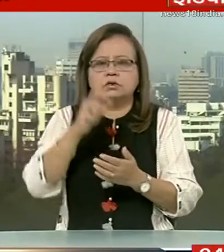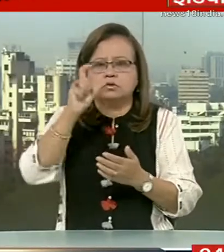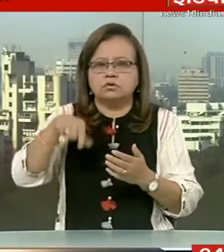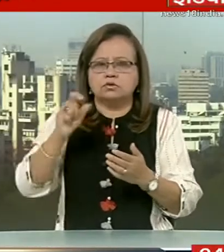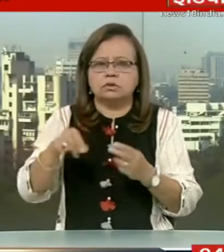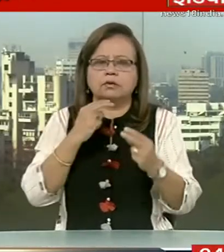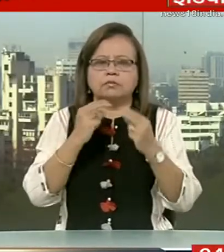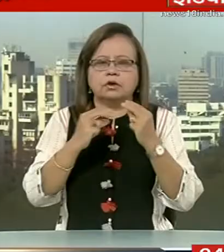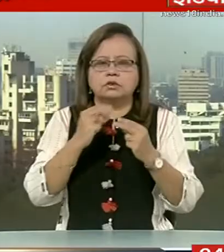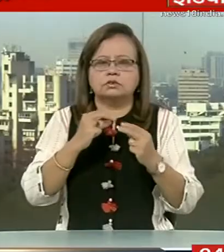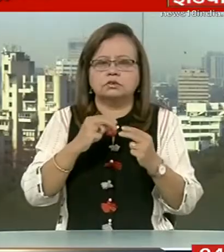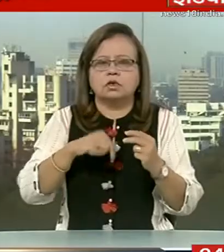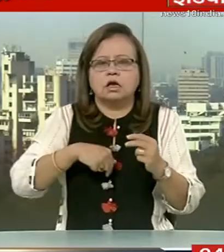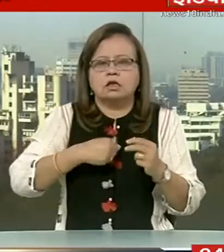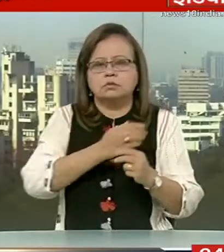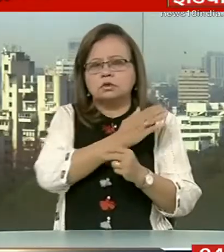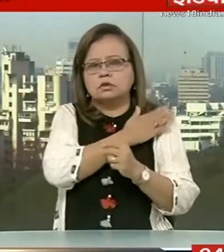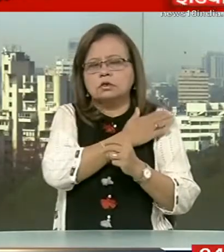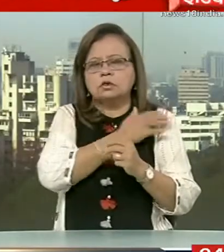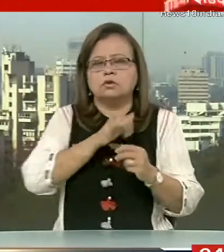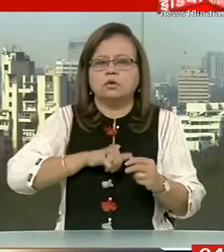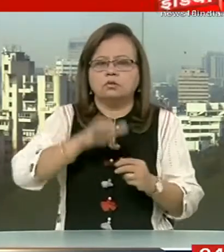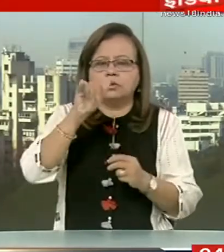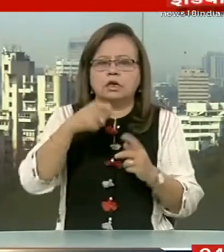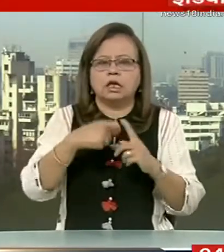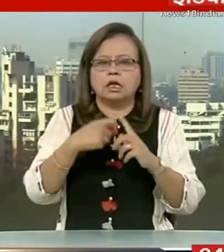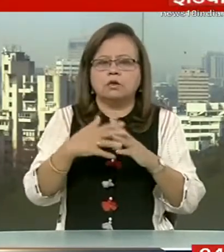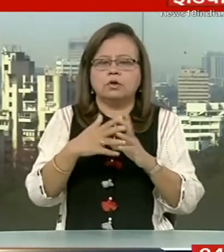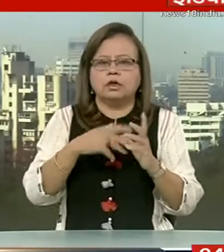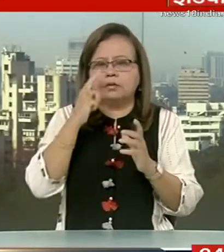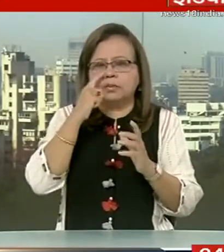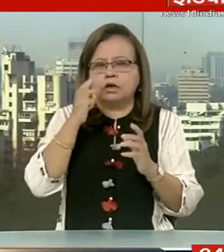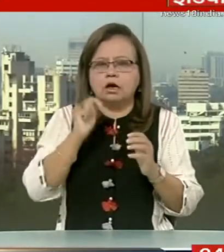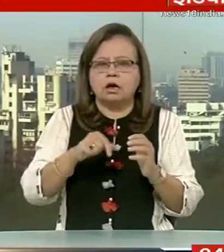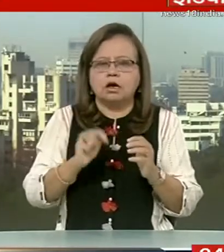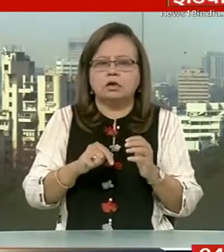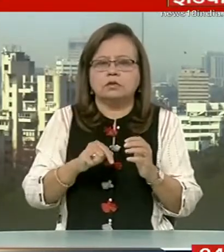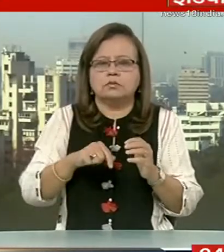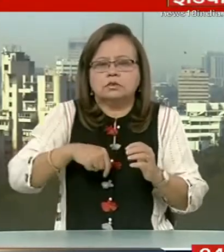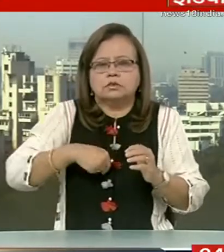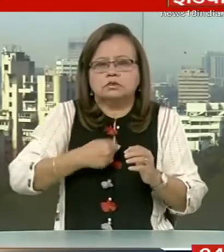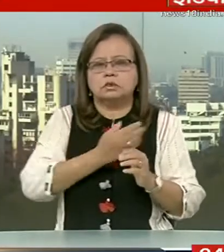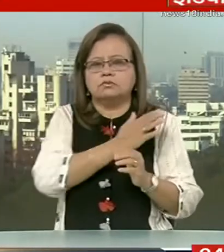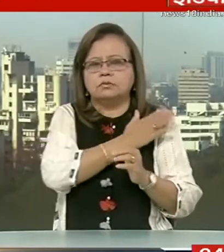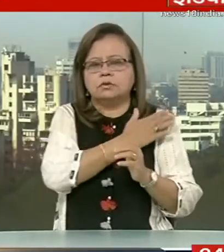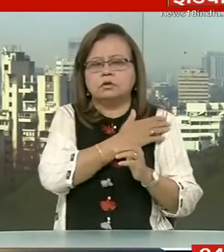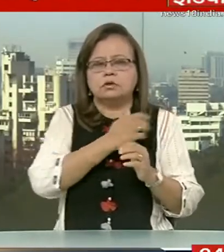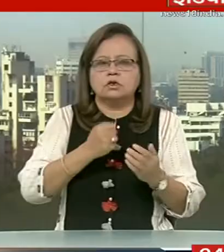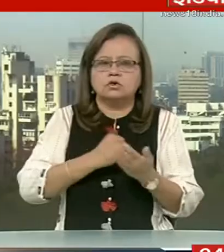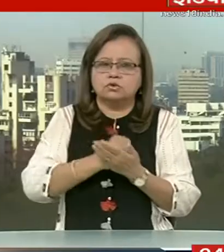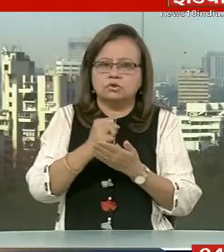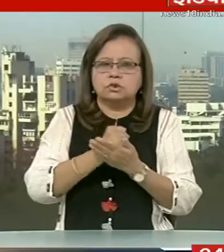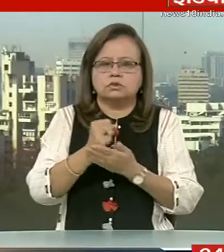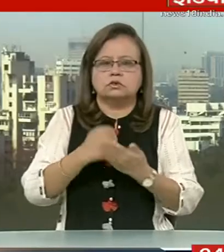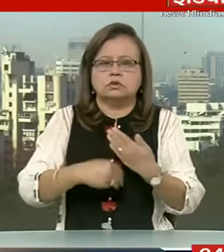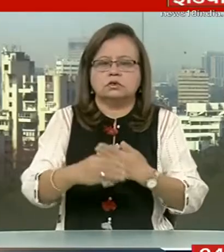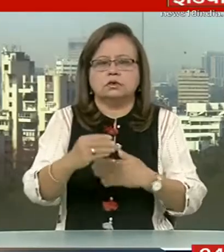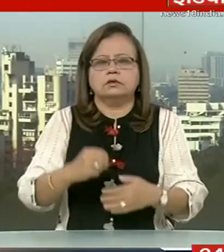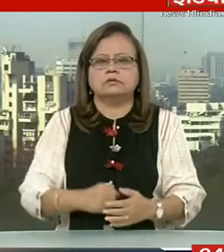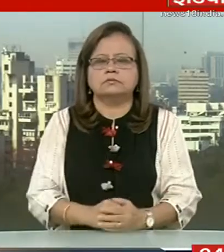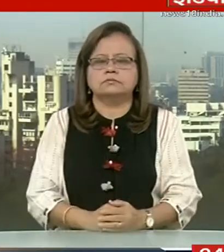की आत्मनिर्भरता की उड़ान भरने वाली महिलाएं स्वावलंबी बनने है